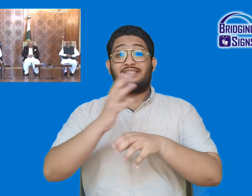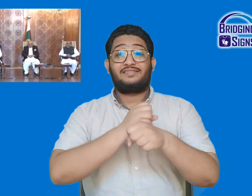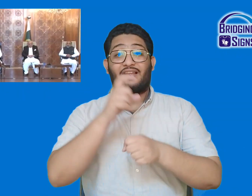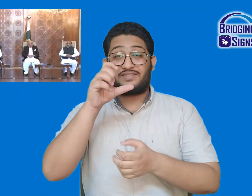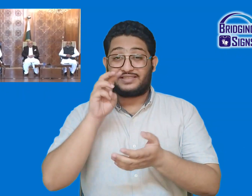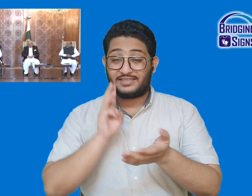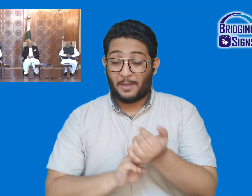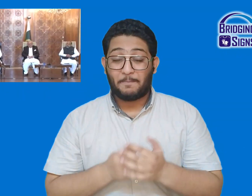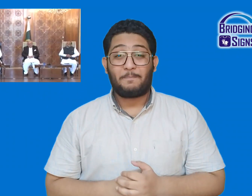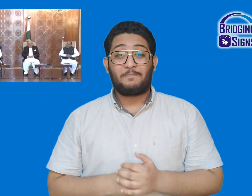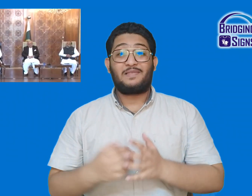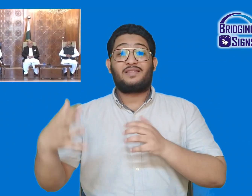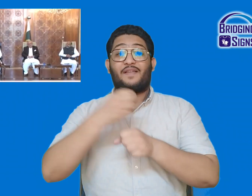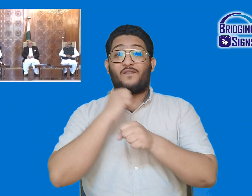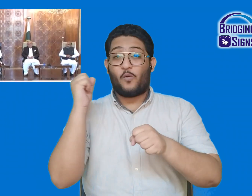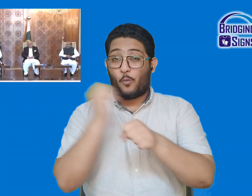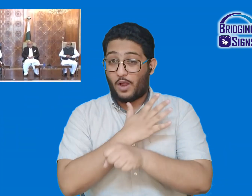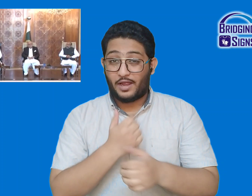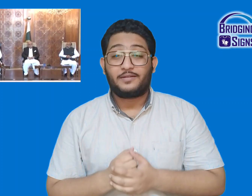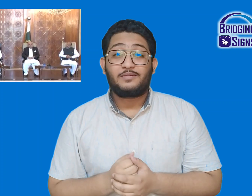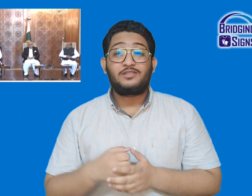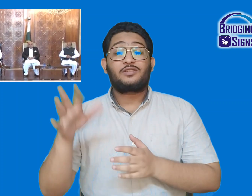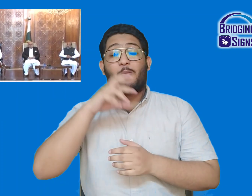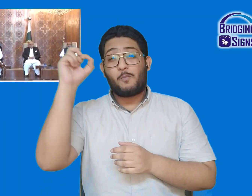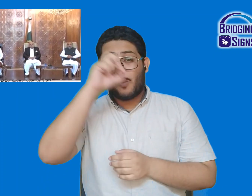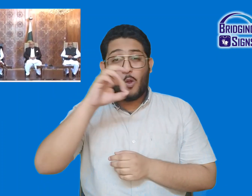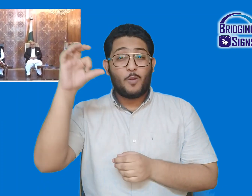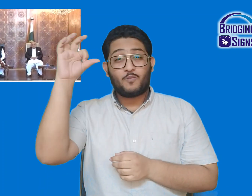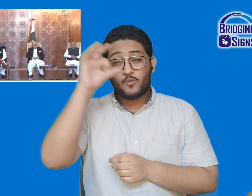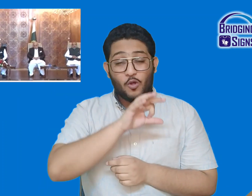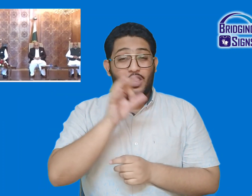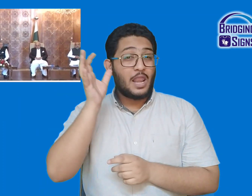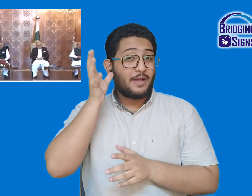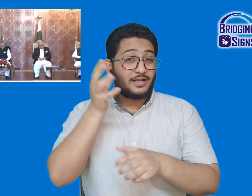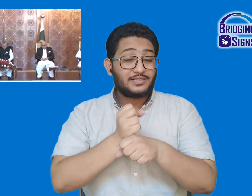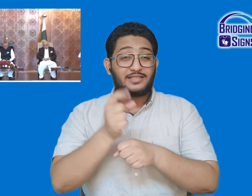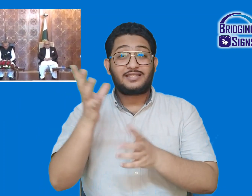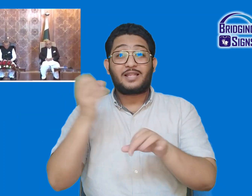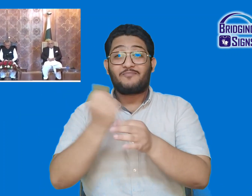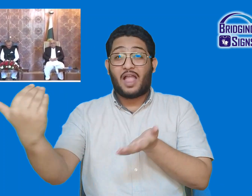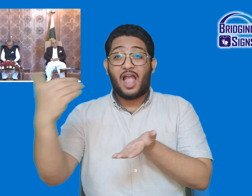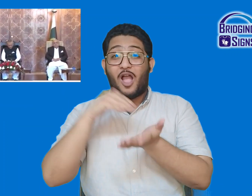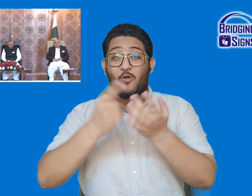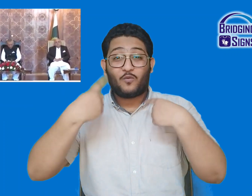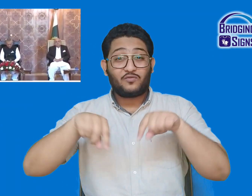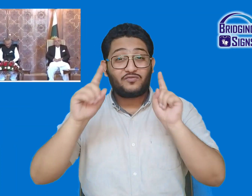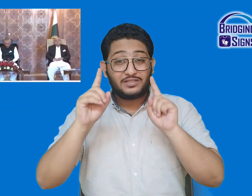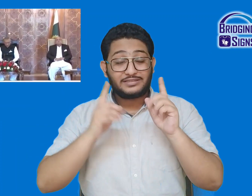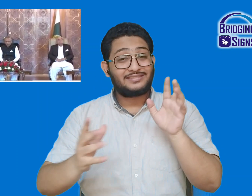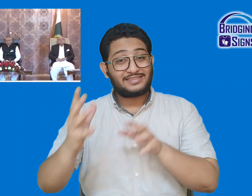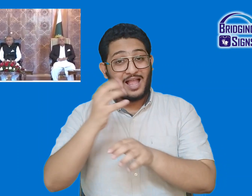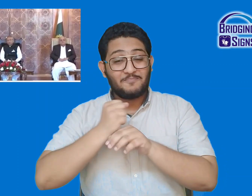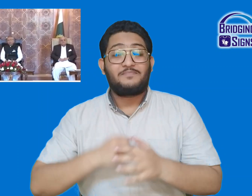سارے چیف منسٹرز کا، سارے گورنرز کا، سارے علماء اور مشائخ کا جو آج اس کانفرنس میں تشریف فرما